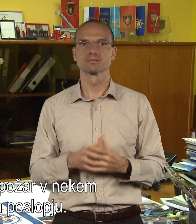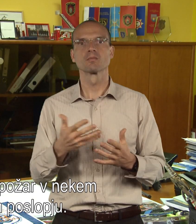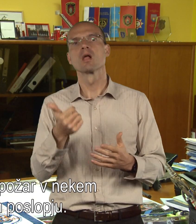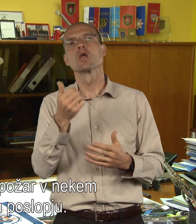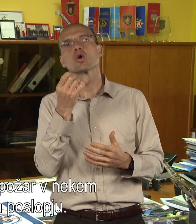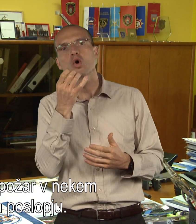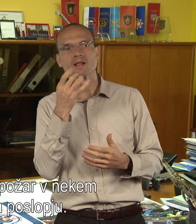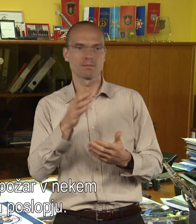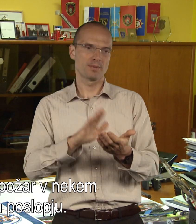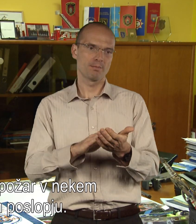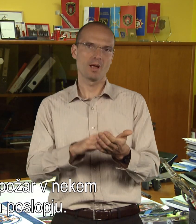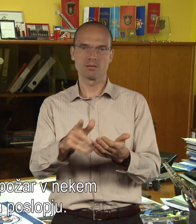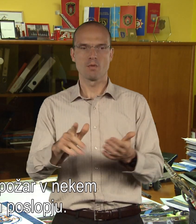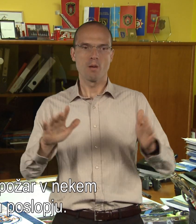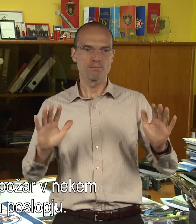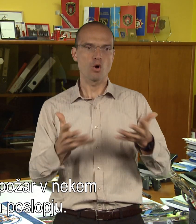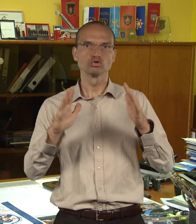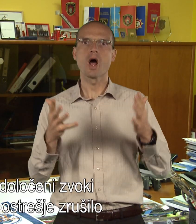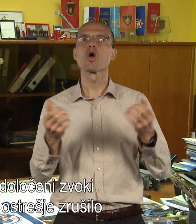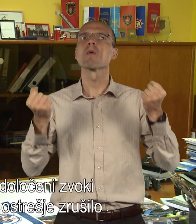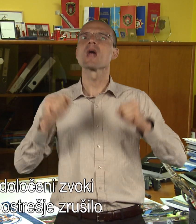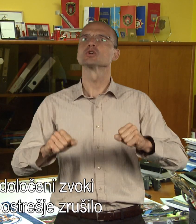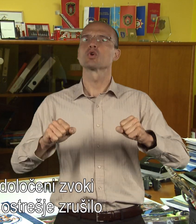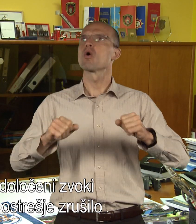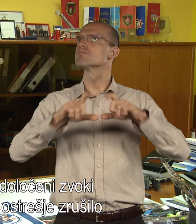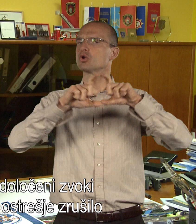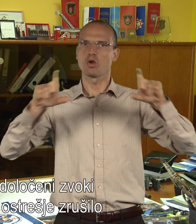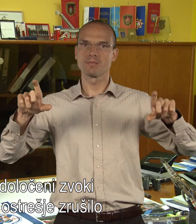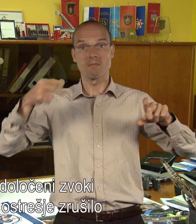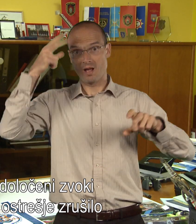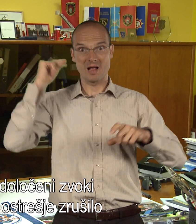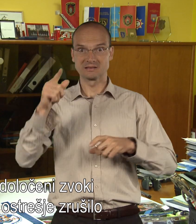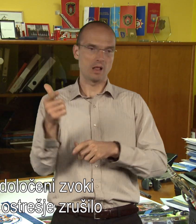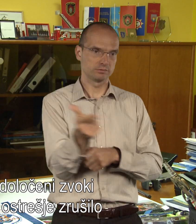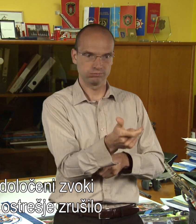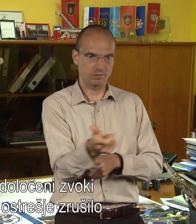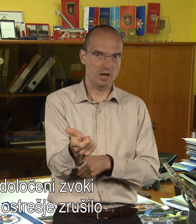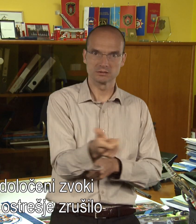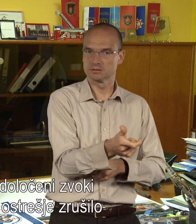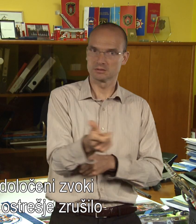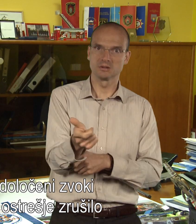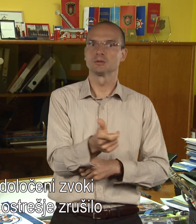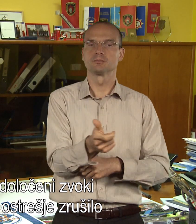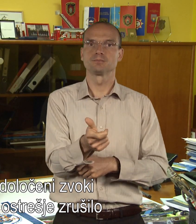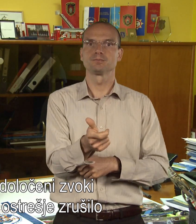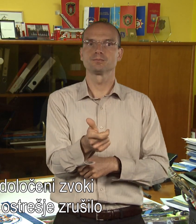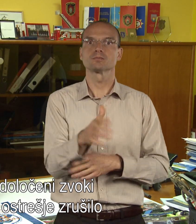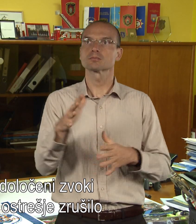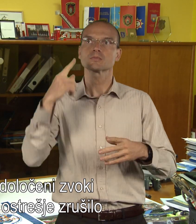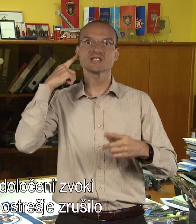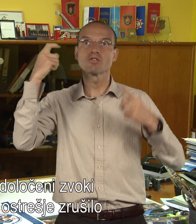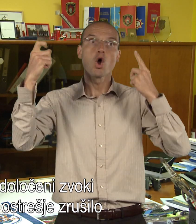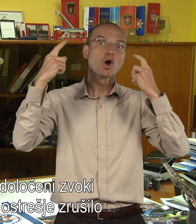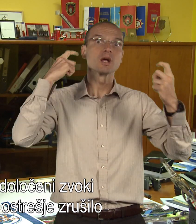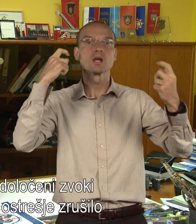Konkreten primer požar v nekem gospodarskem poslopju. Gasilec gasi in se določeni zvoki